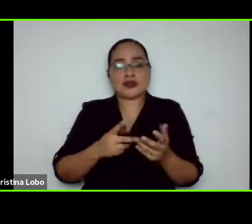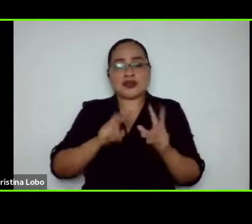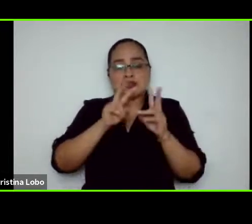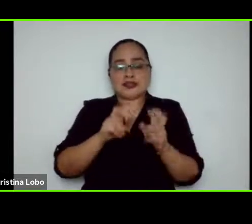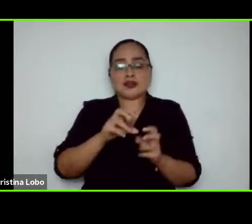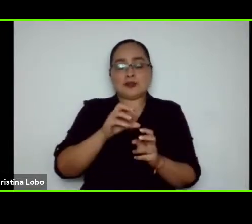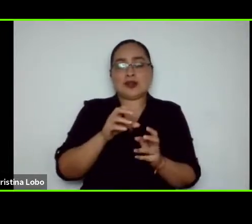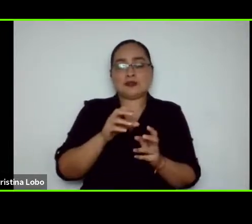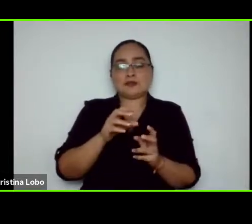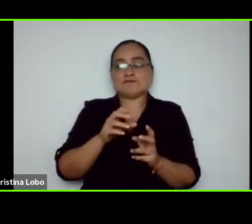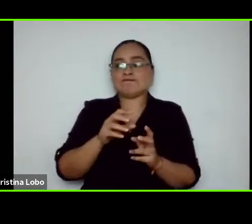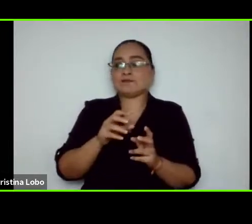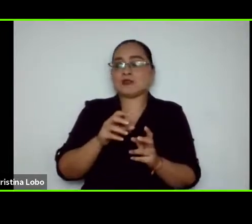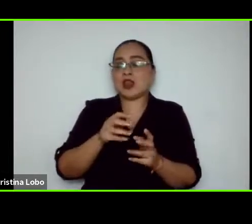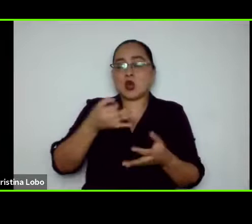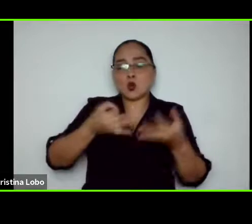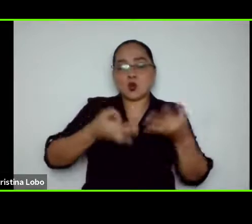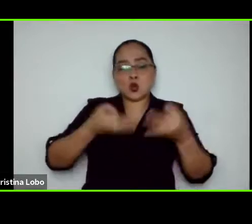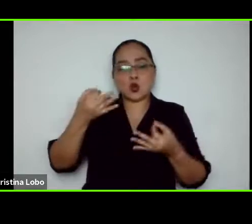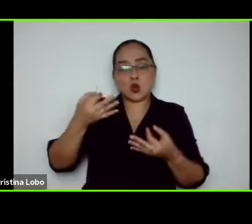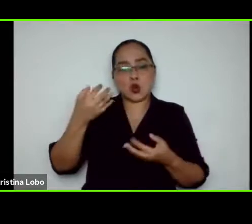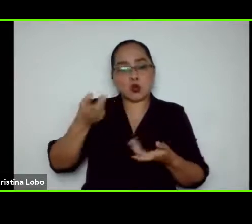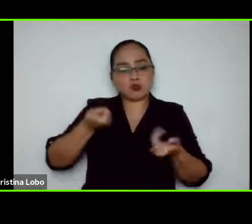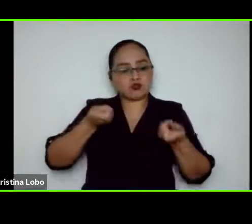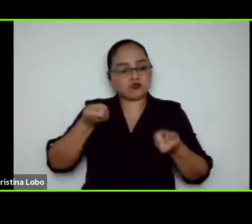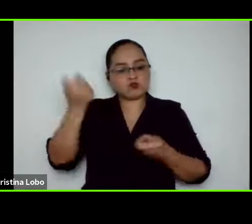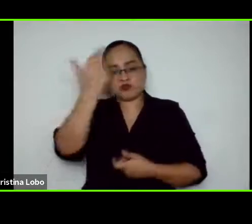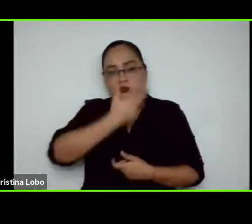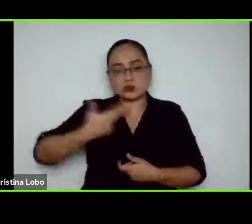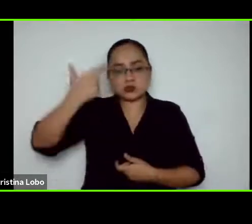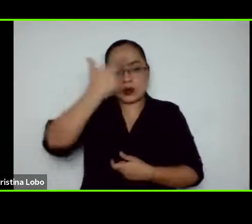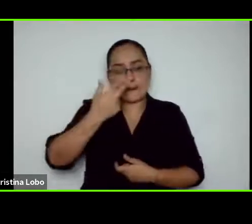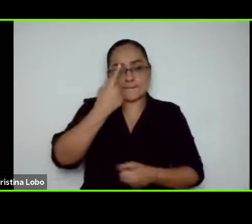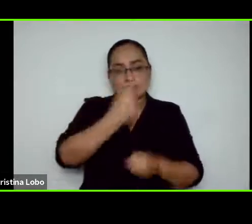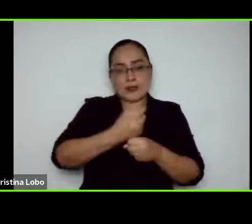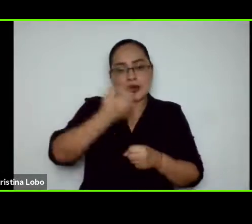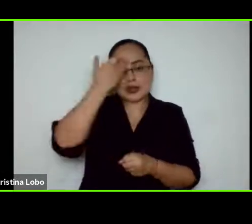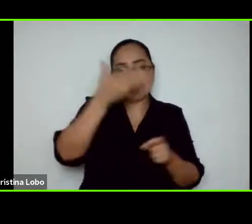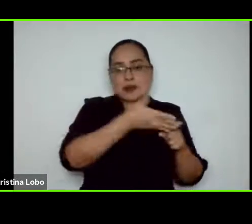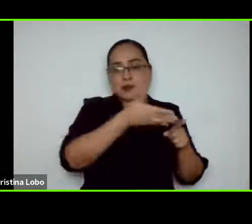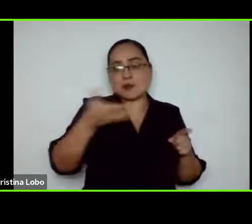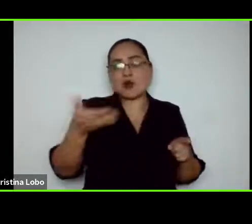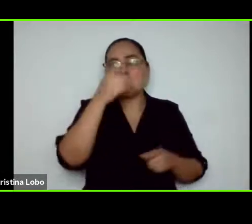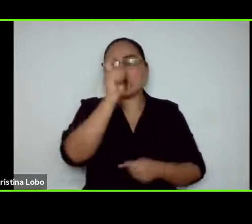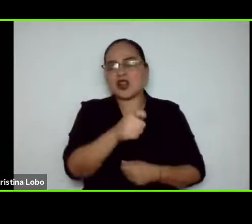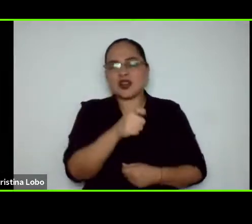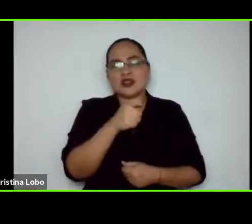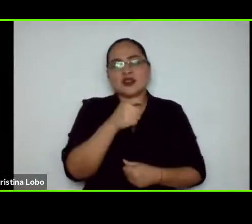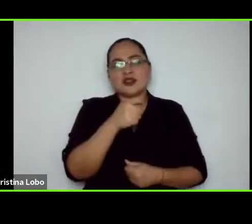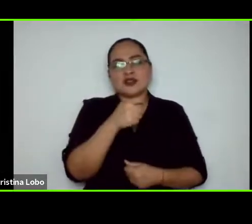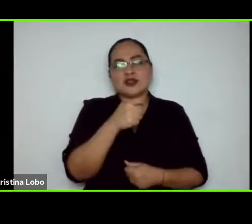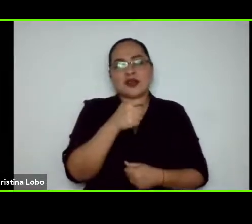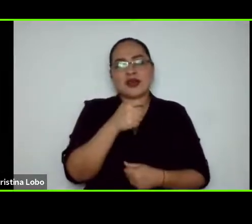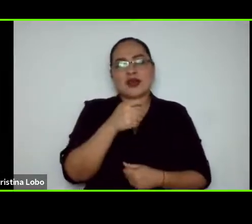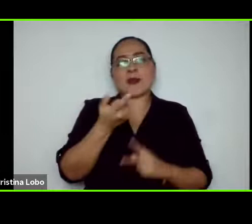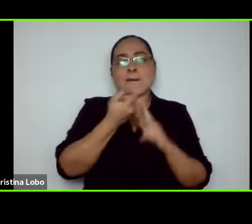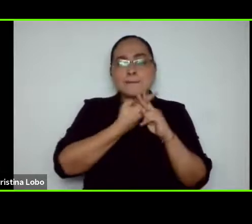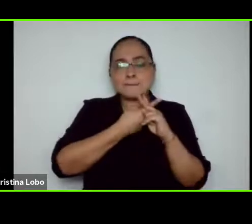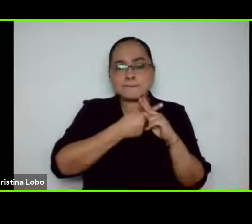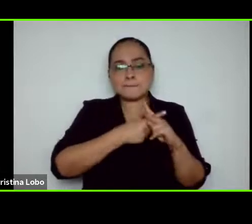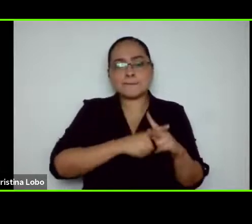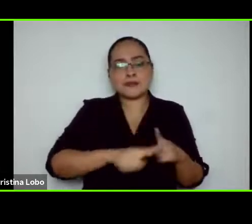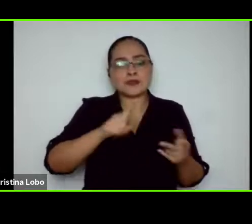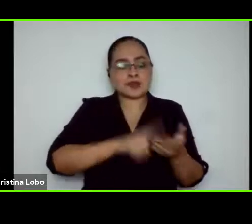olas del control judicial, digamos, la primera ola del control judicial es entendida como cuando se instaura en los